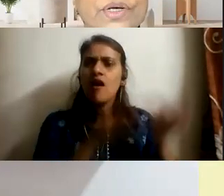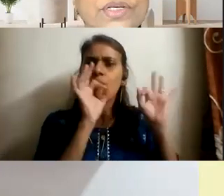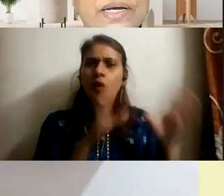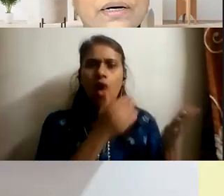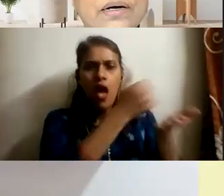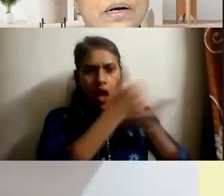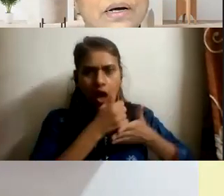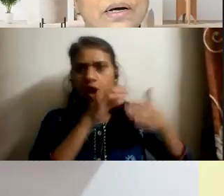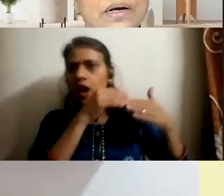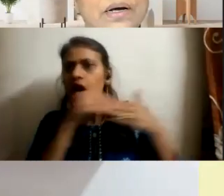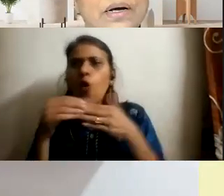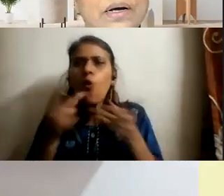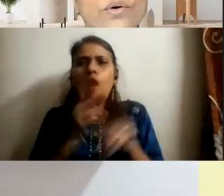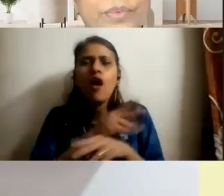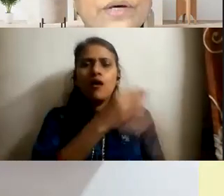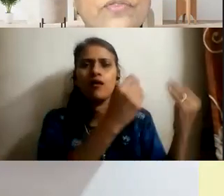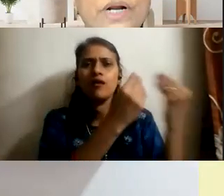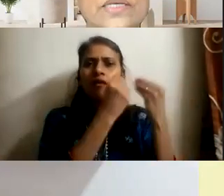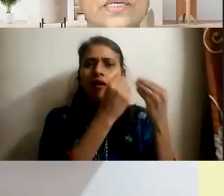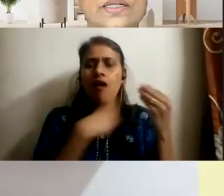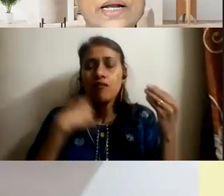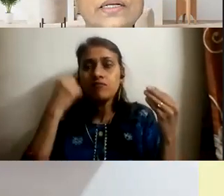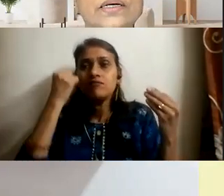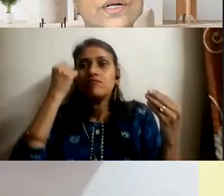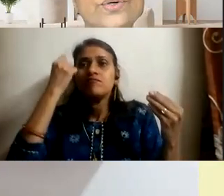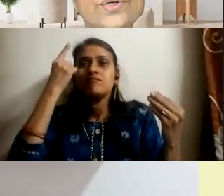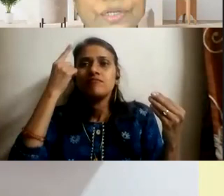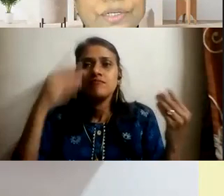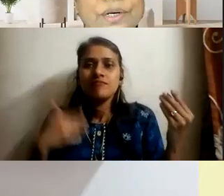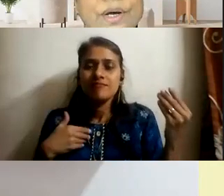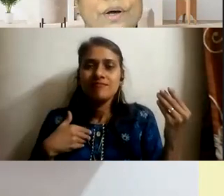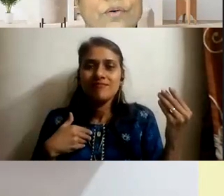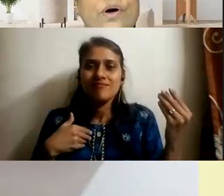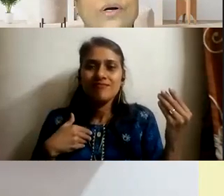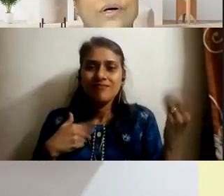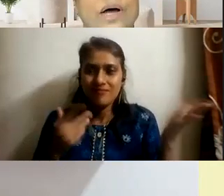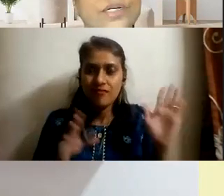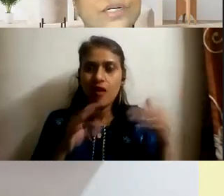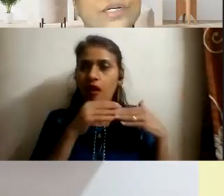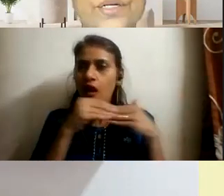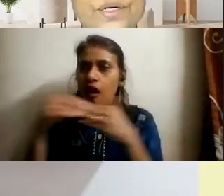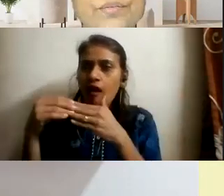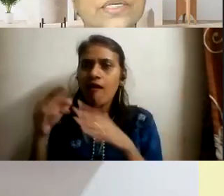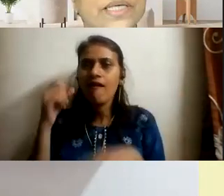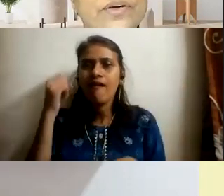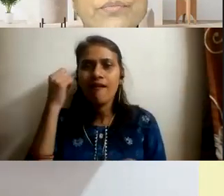इट वॉज लाइक अ आई ओपनर फॉर अस दैट सोल्यूशंस फॉर एंटरप्रेन्योरशिप सेल्फ